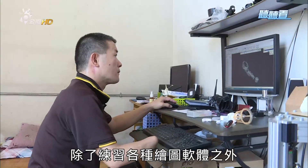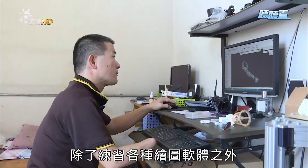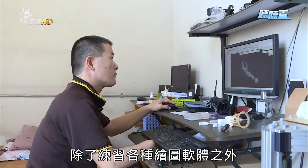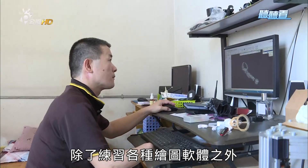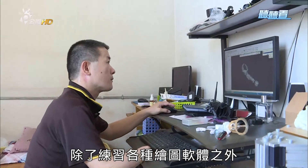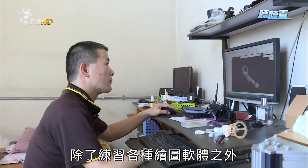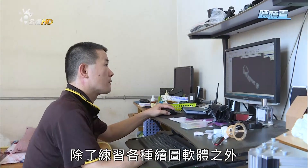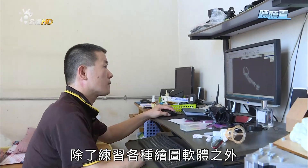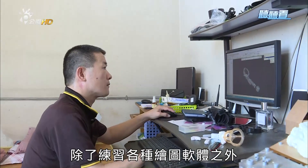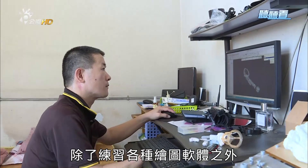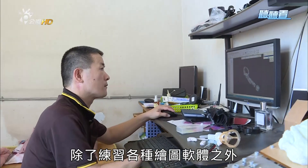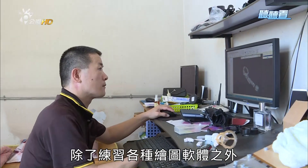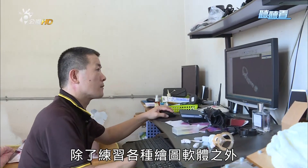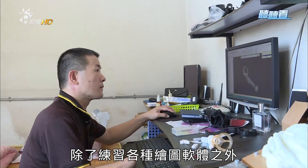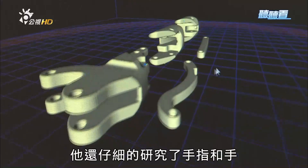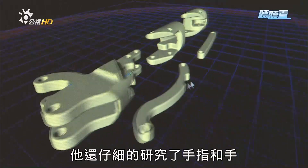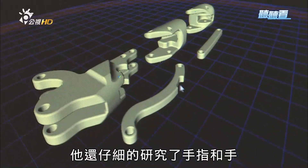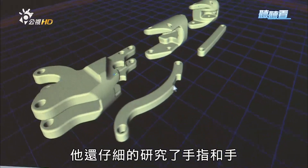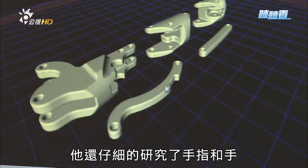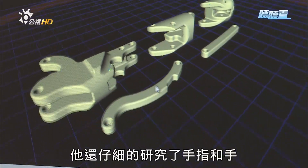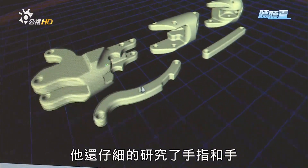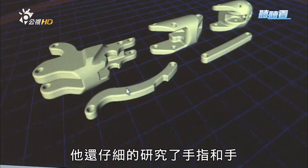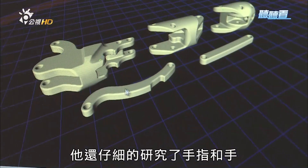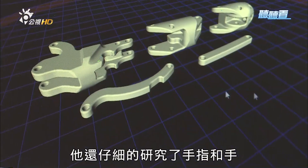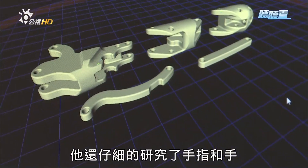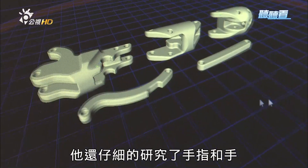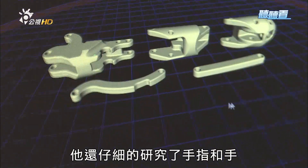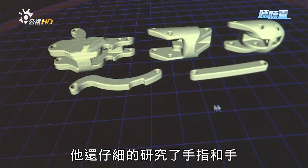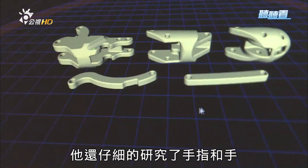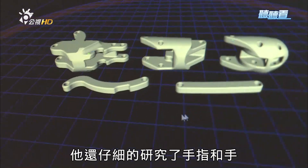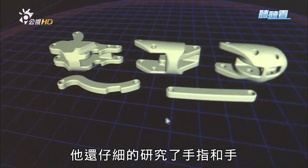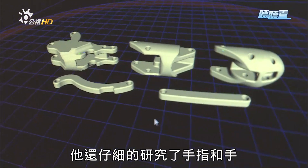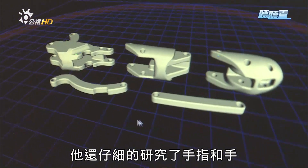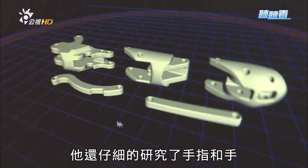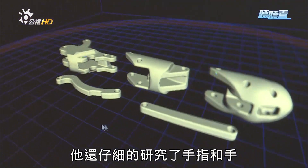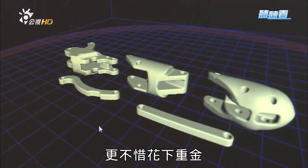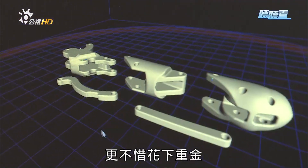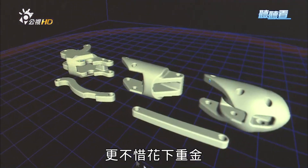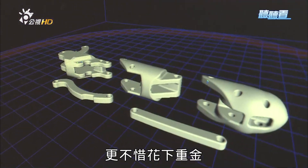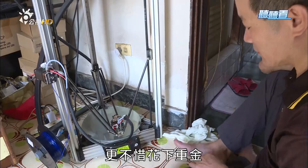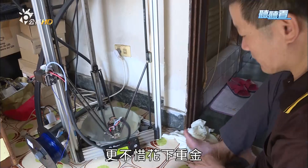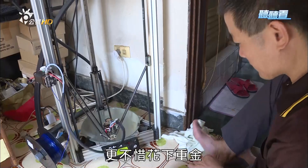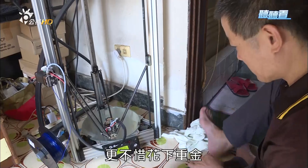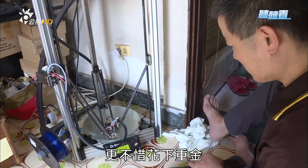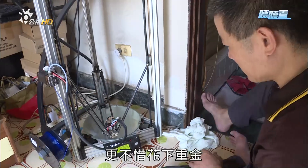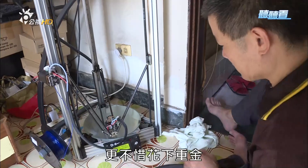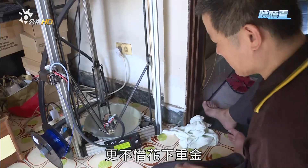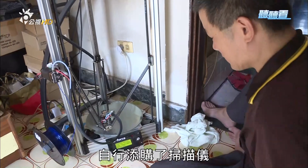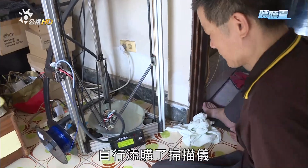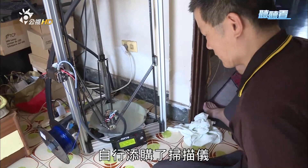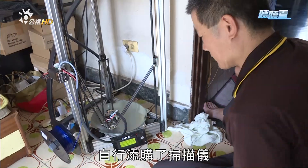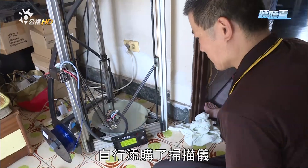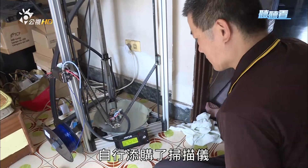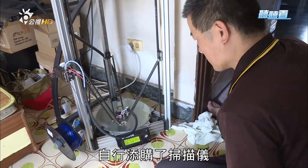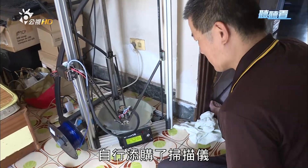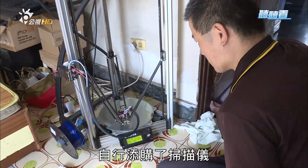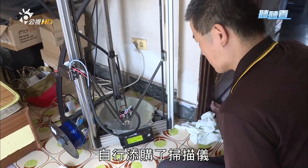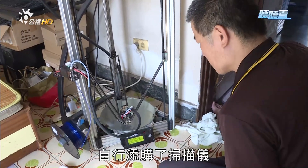种绘图软体之外，他还仔细地研究了手指和手，更不惜花下重金自行添购了扫描仪